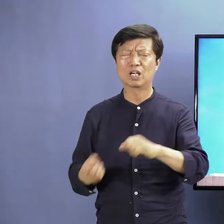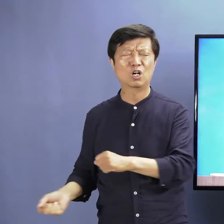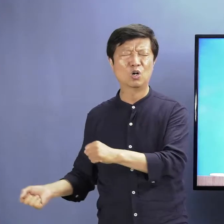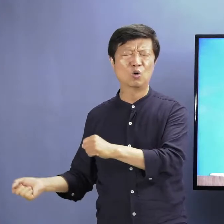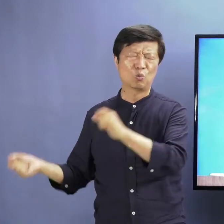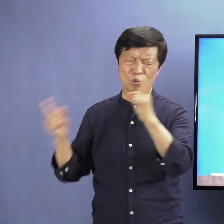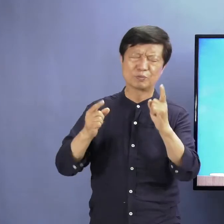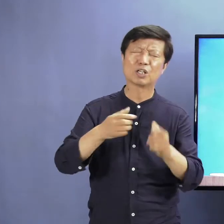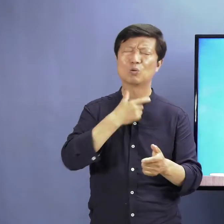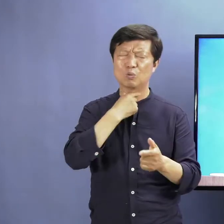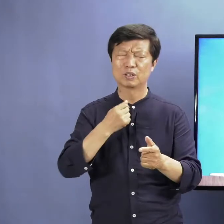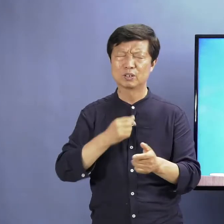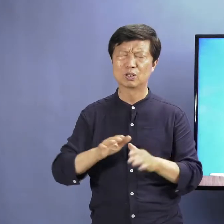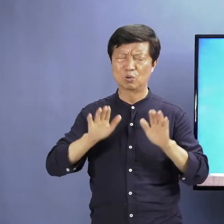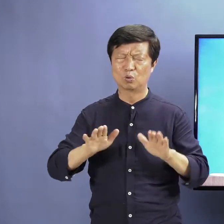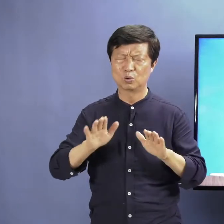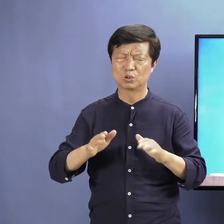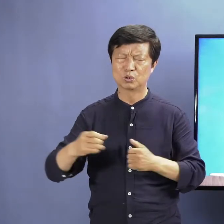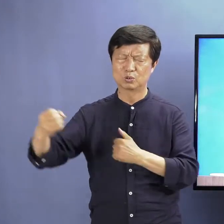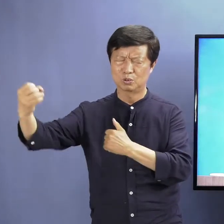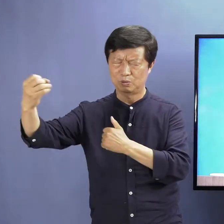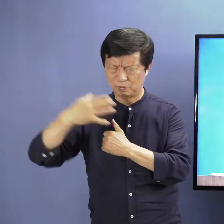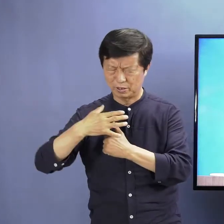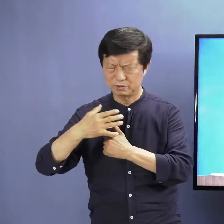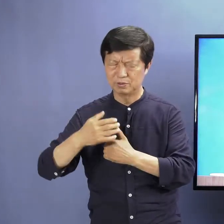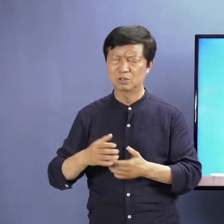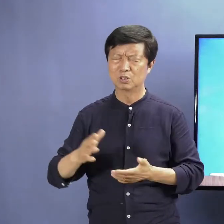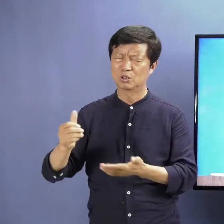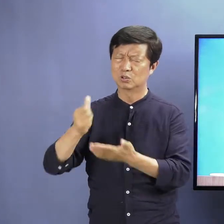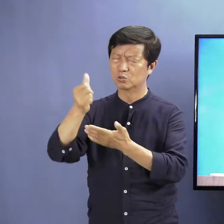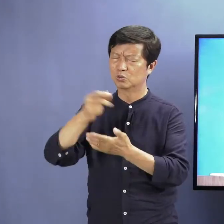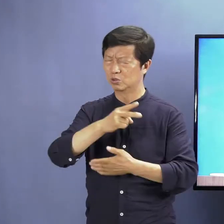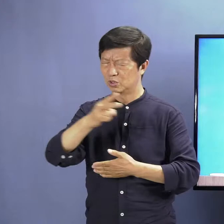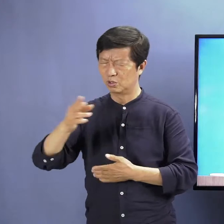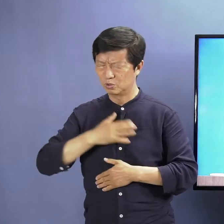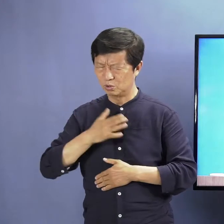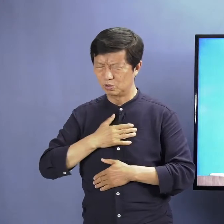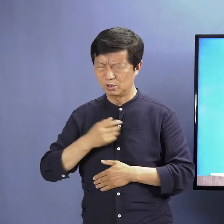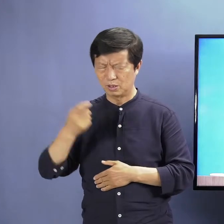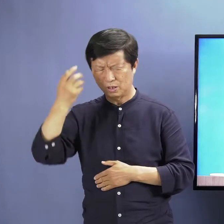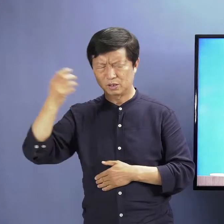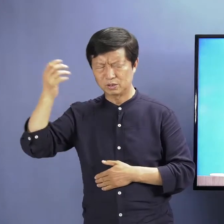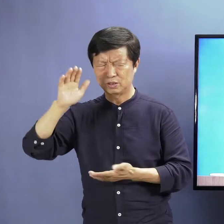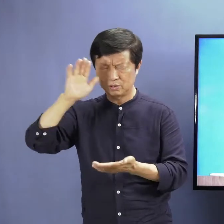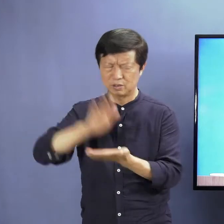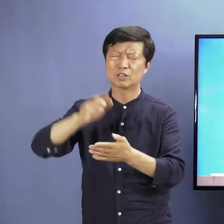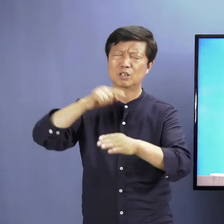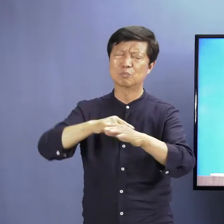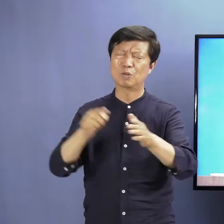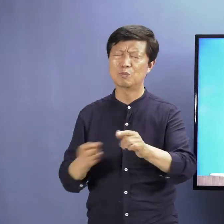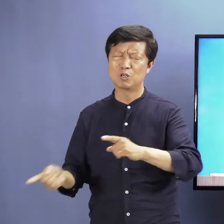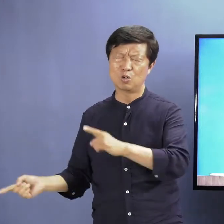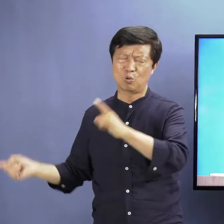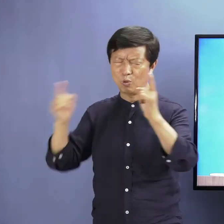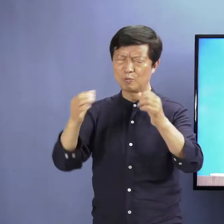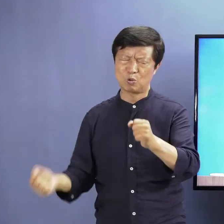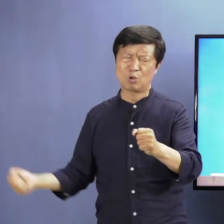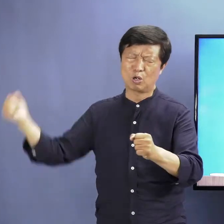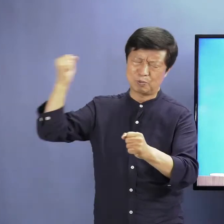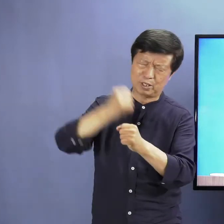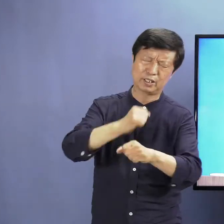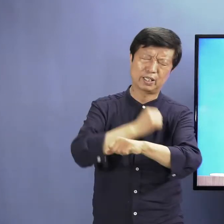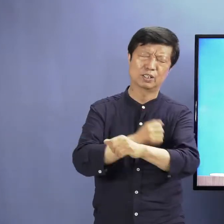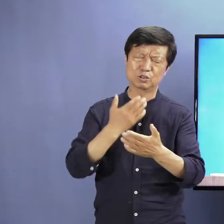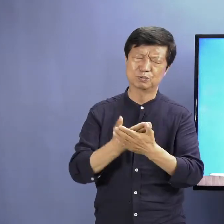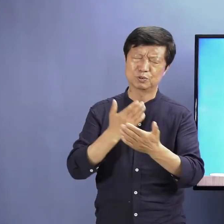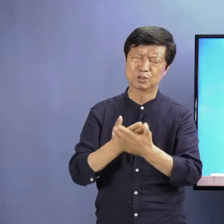있으니까 오늘 우리에게 그렇게 말씀 주신 줄 믿습니다. 주여, 우리가 영적 열정을 회복하게 하여 주시옵소서.